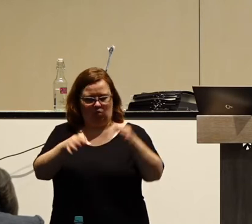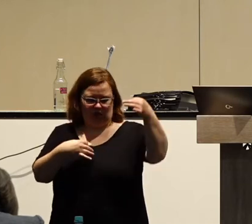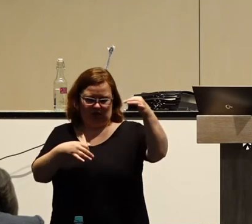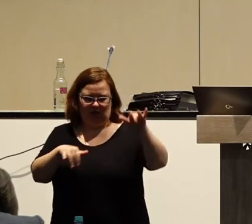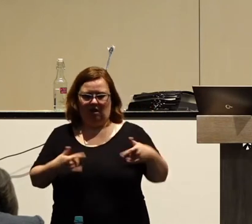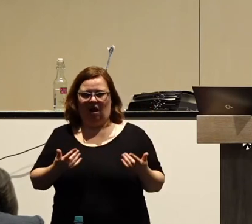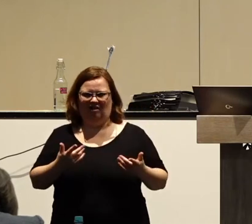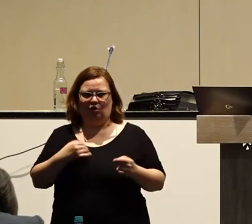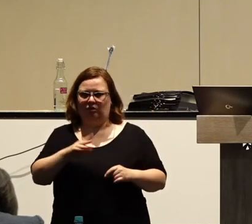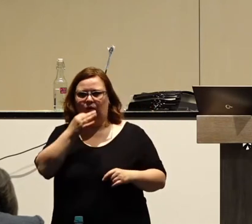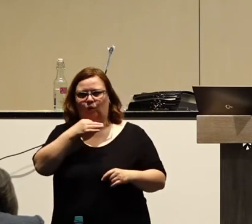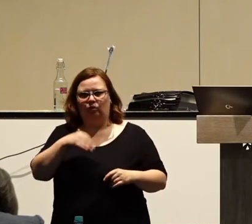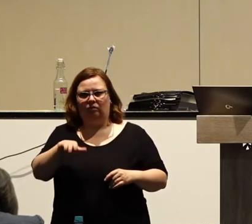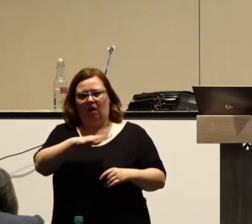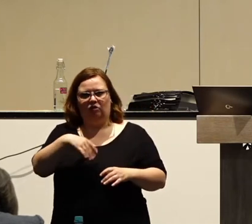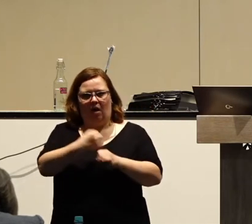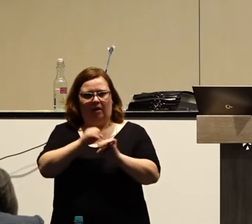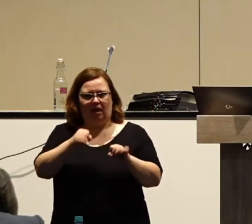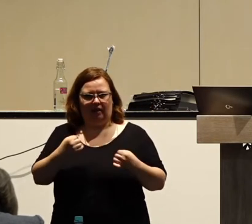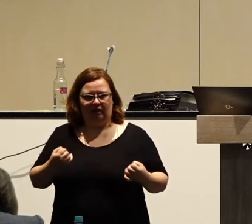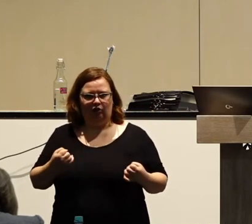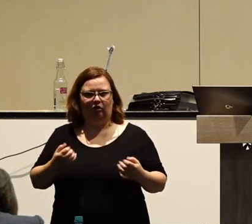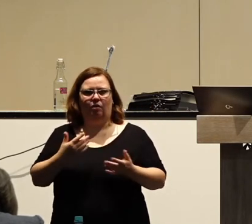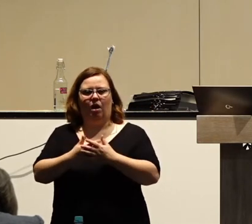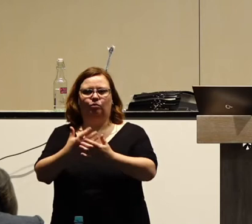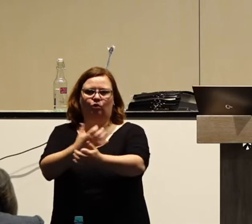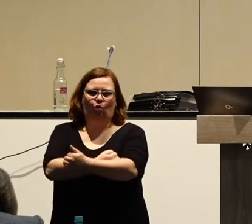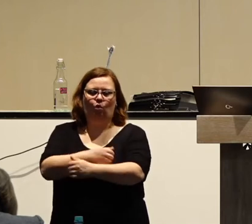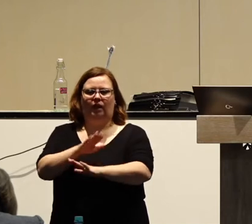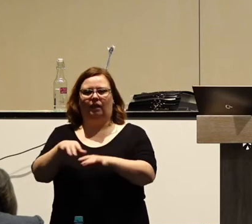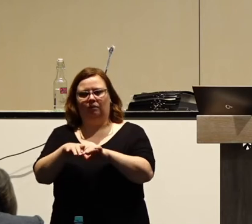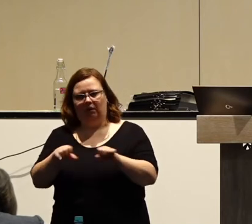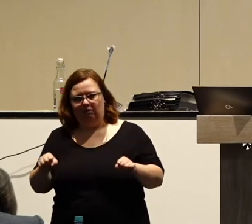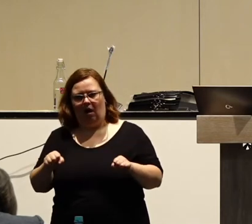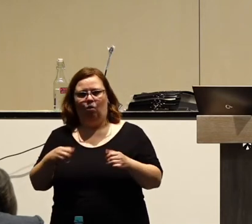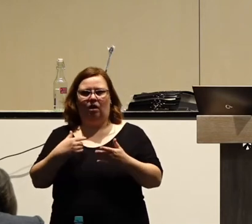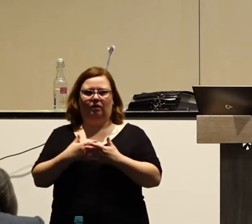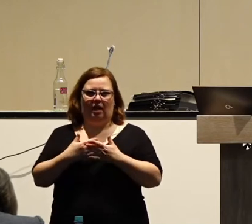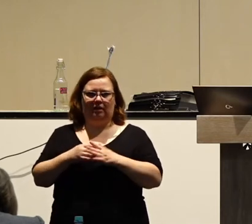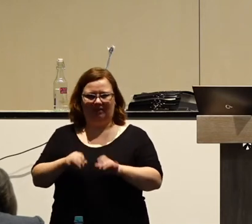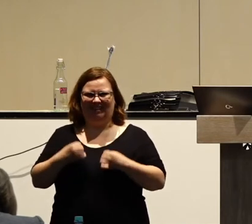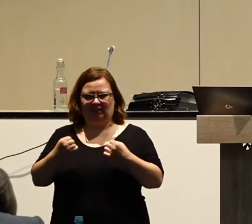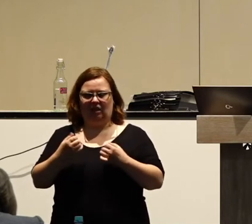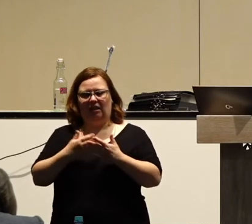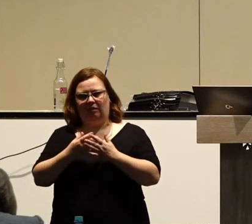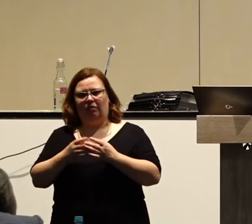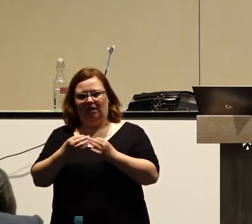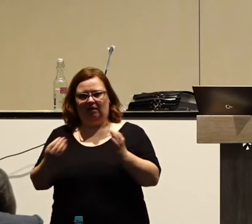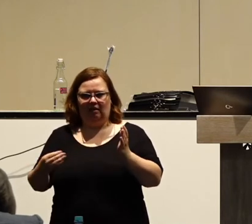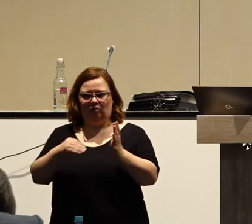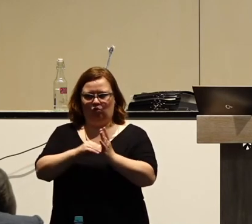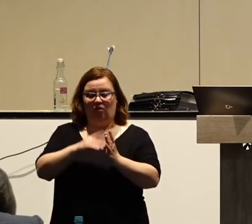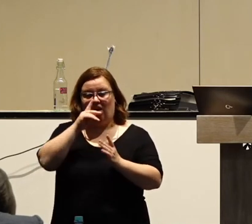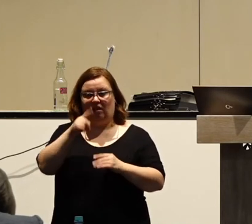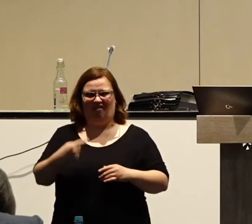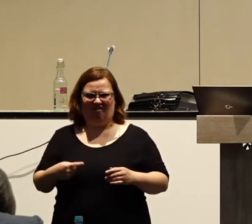haben, sonst könnte er mit der Jugend nicht arbeiten. Da geht es um Drogen und um Kindesmissbrauch und das sollten wir sicherstellen. Wenn wir das nämlich